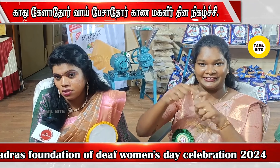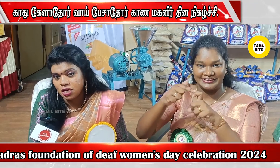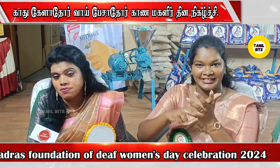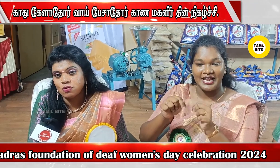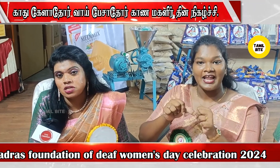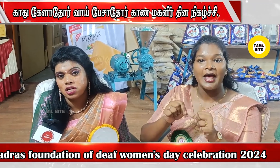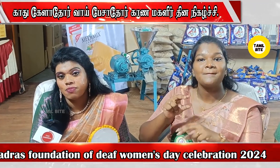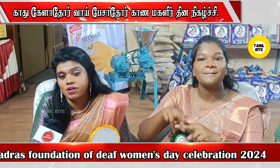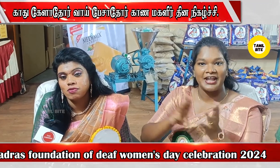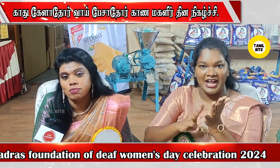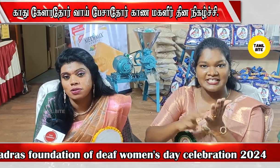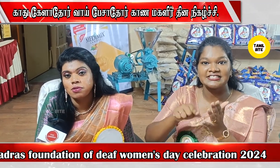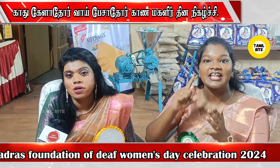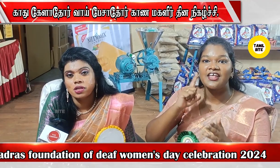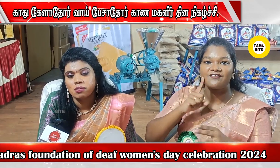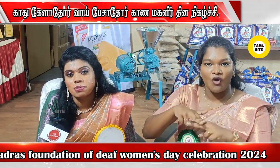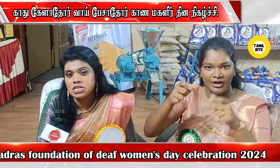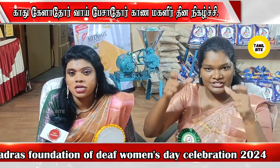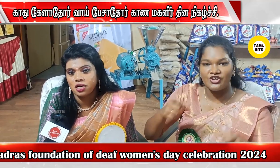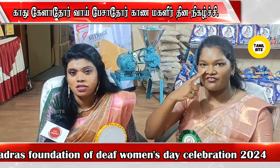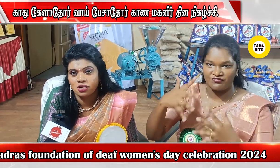Mereka tahun dia kena pipu mana? Terus mendang gitu.